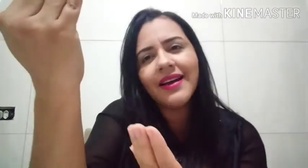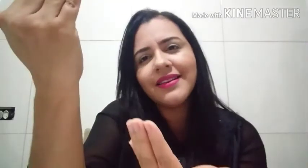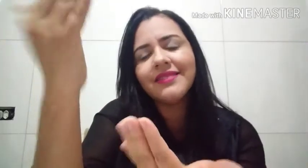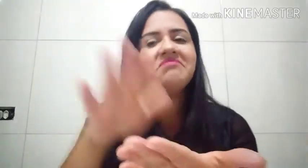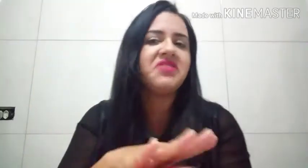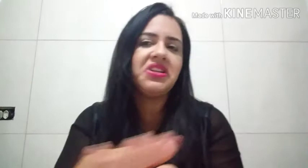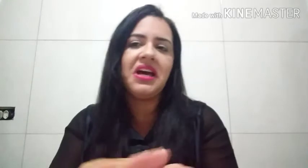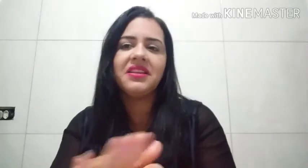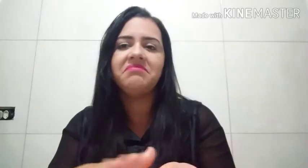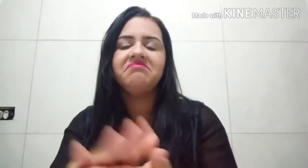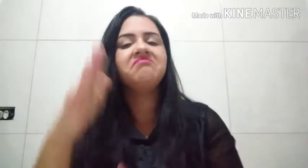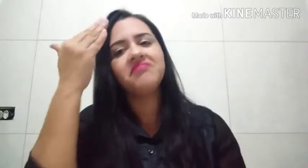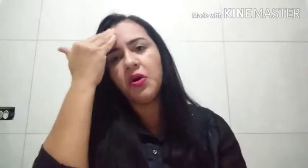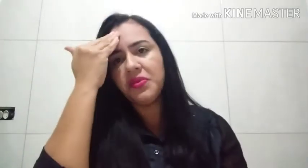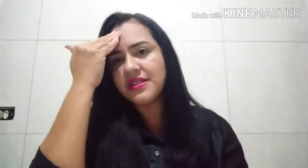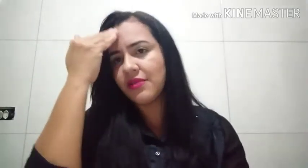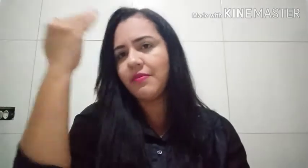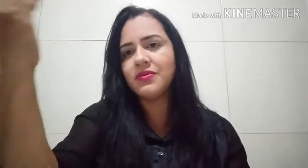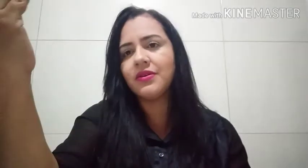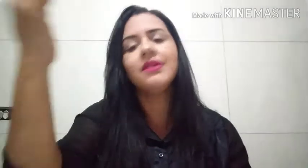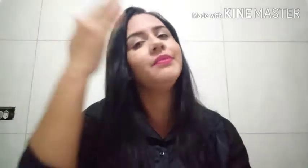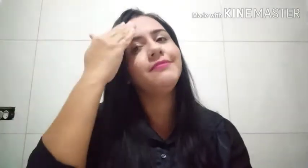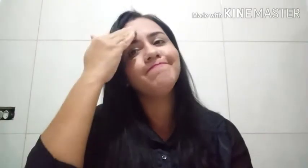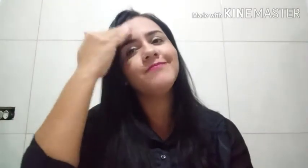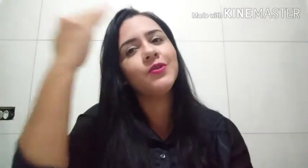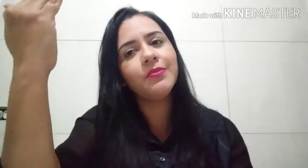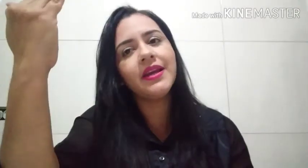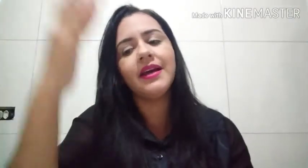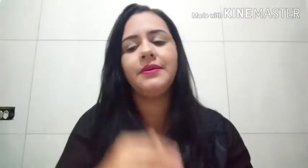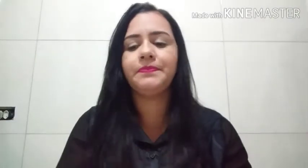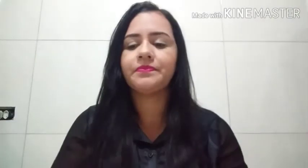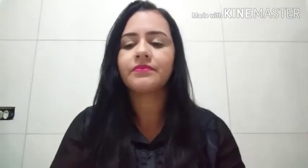Obrigada. De nada. Ou pode ser com a mão só também. Obrigada.